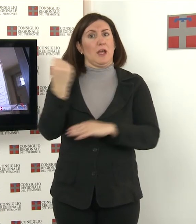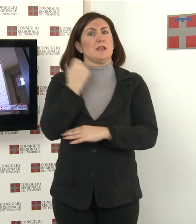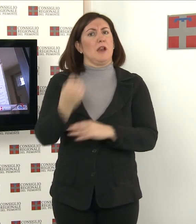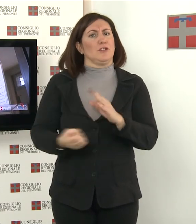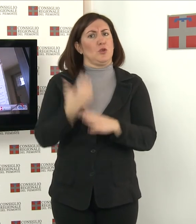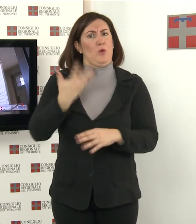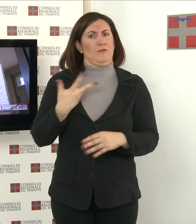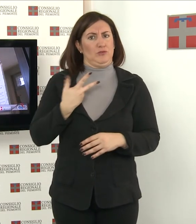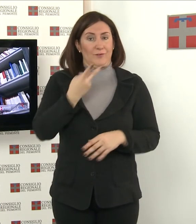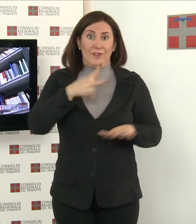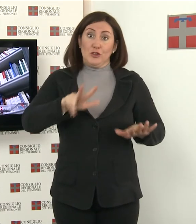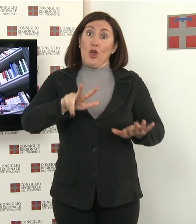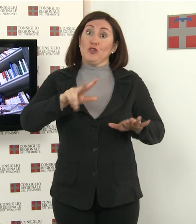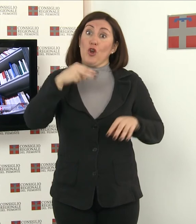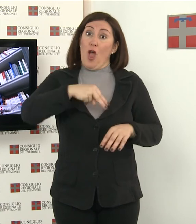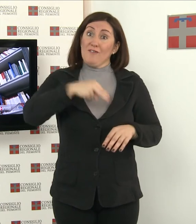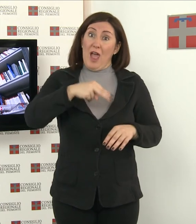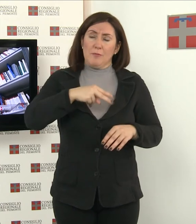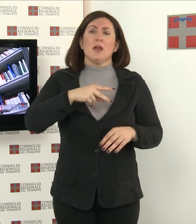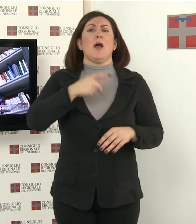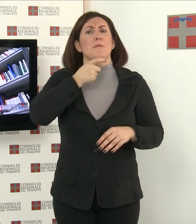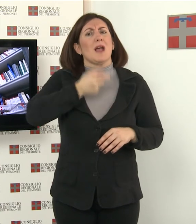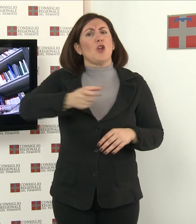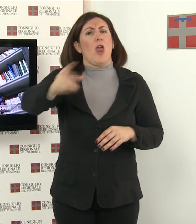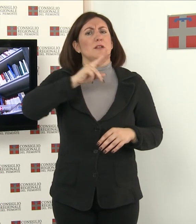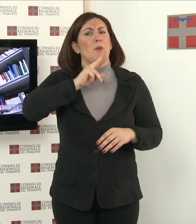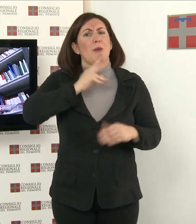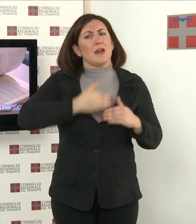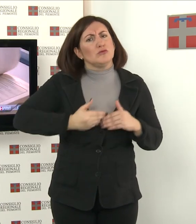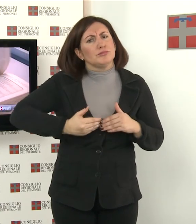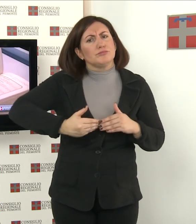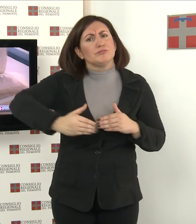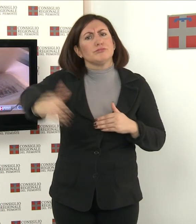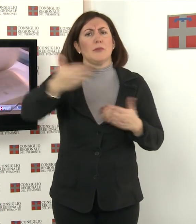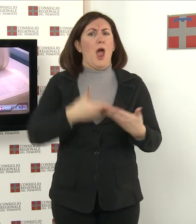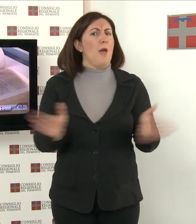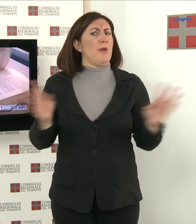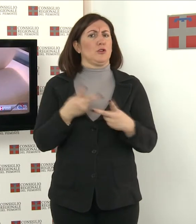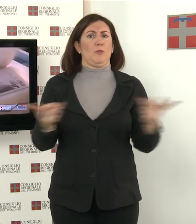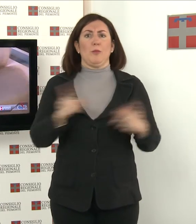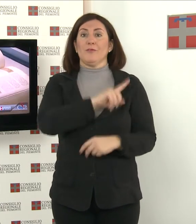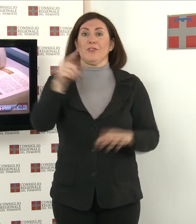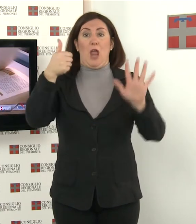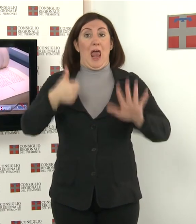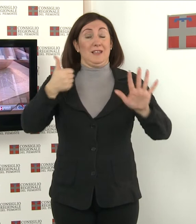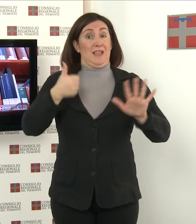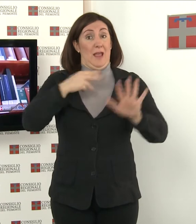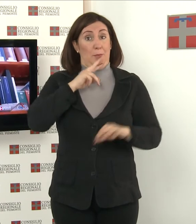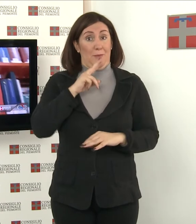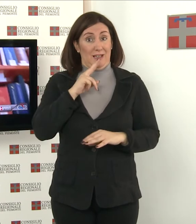pomeriggio la biblioteca della regione piemonte in via confienza 14 a torino sarà aperto al pubblico fino alle ore 18 inoltre da lunedì 3